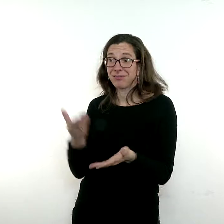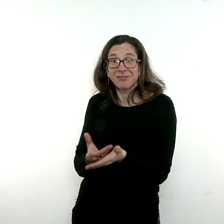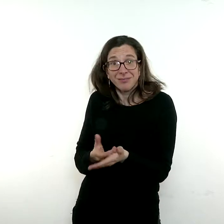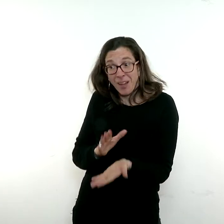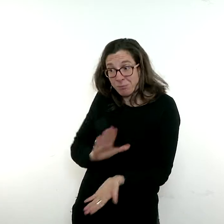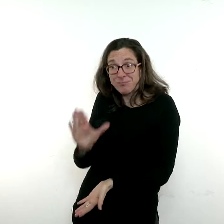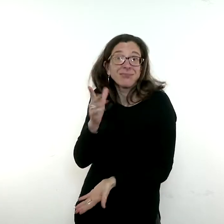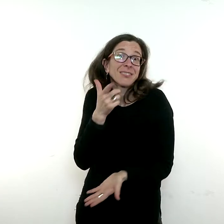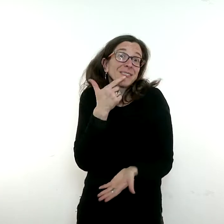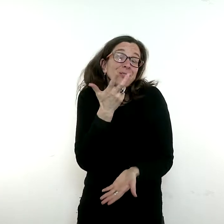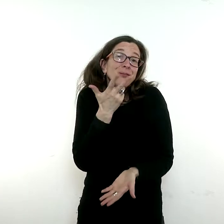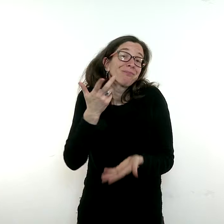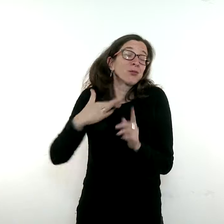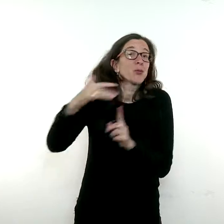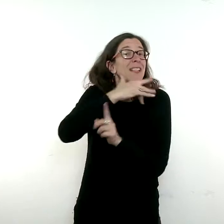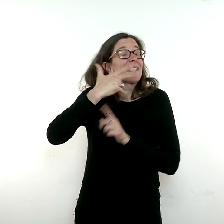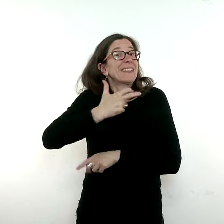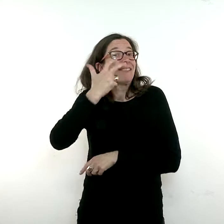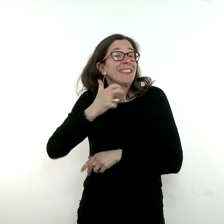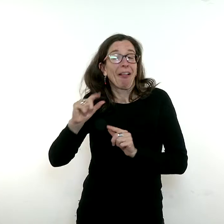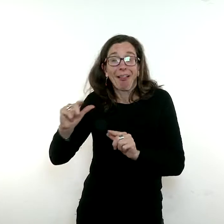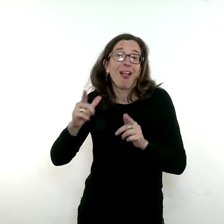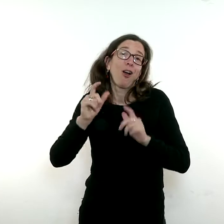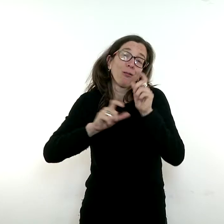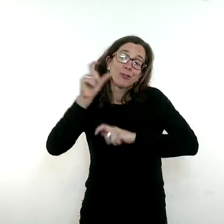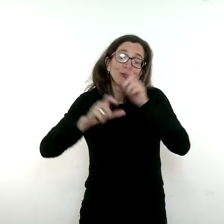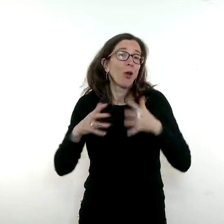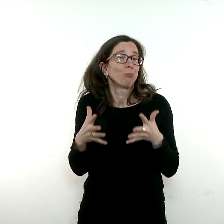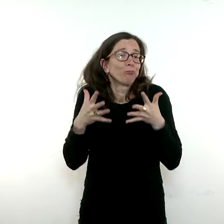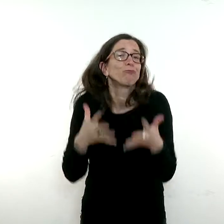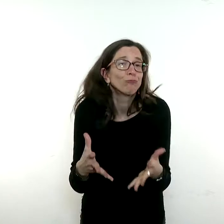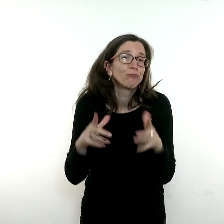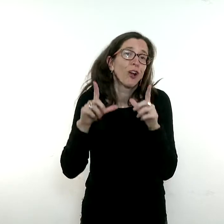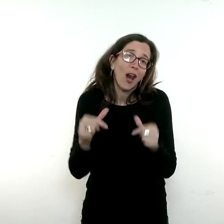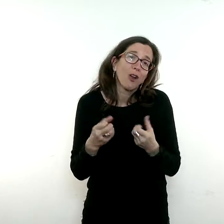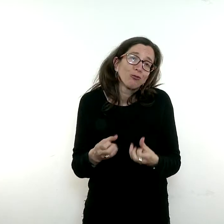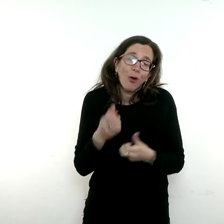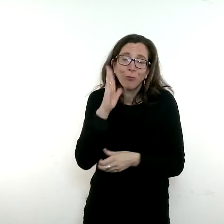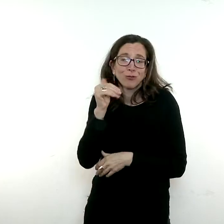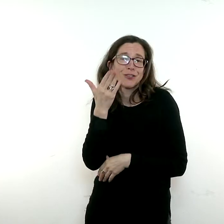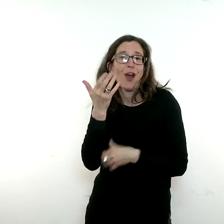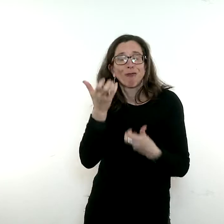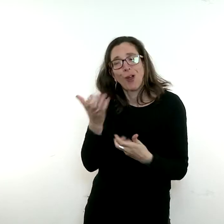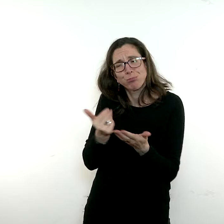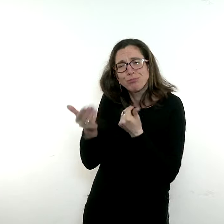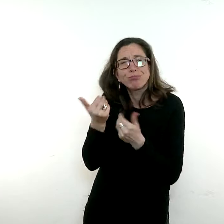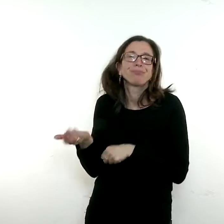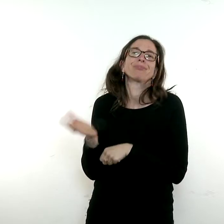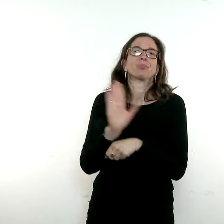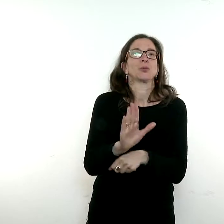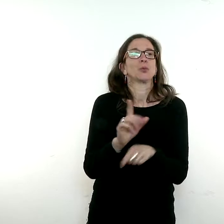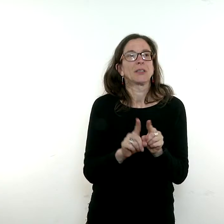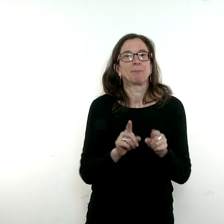c'est la société civile et c'est en général des gens qui sont mobilisés. Quand on a des idées de films, on pourrait les soumettre.